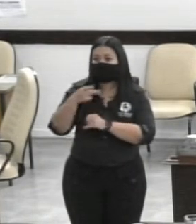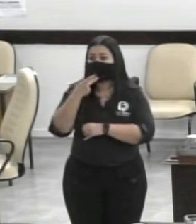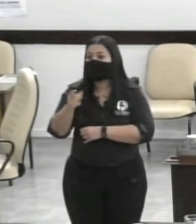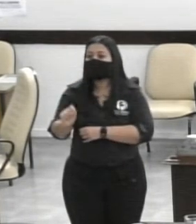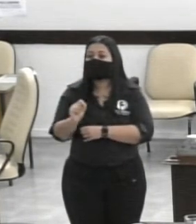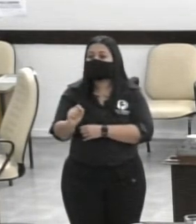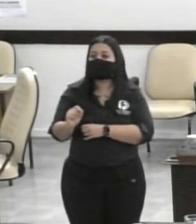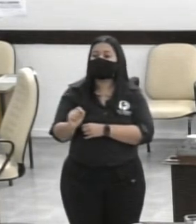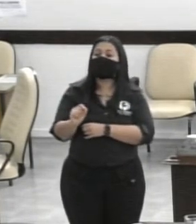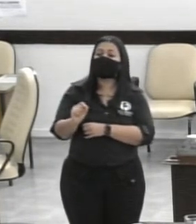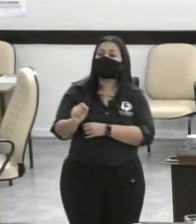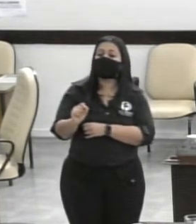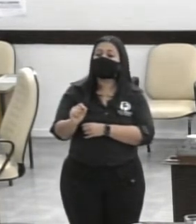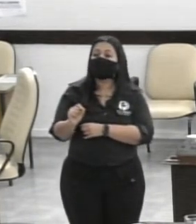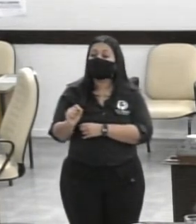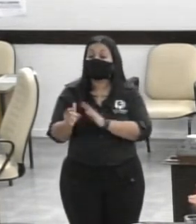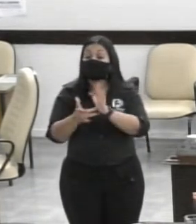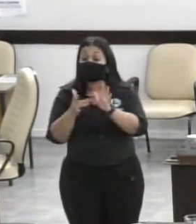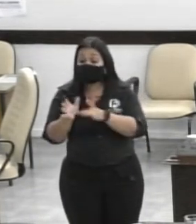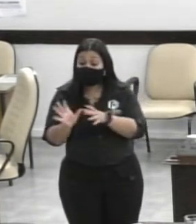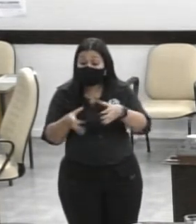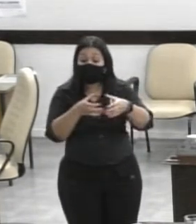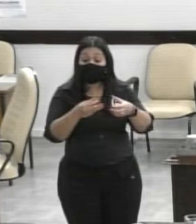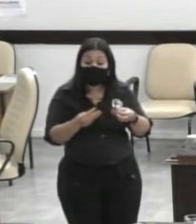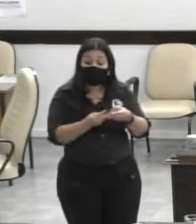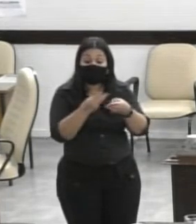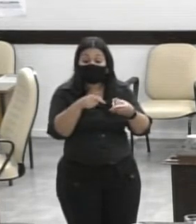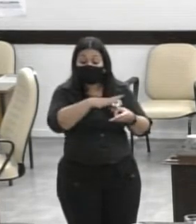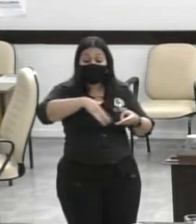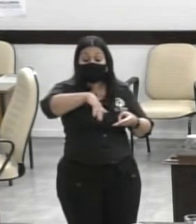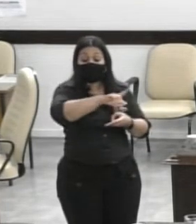Jesus, para os fariseus, era um endemoniado.